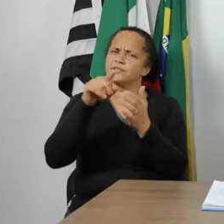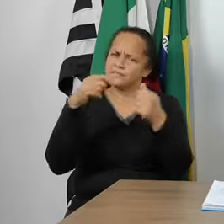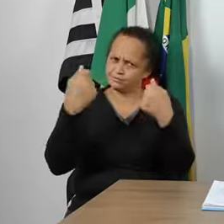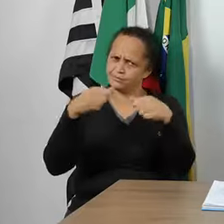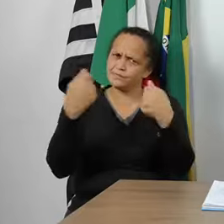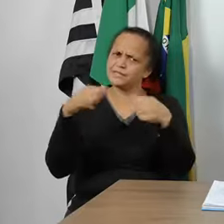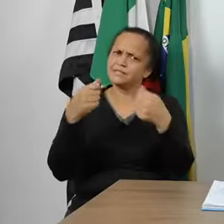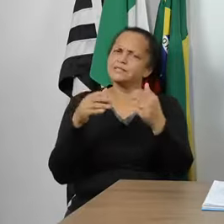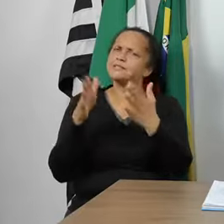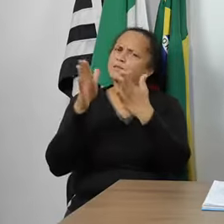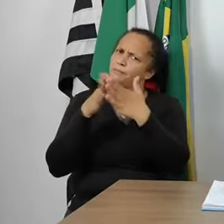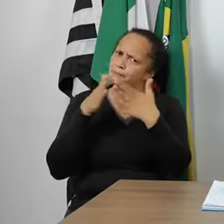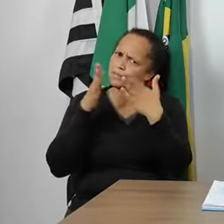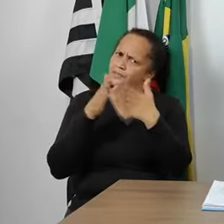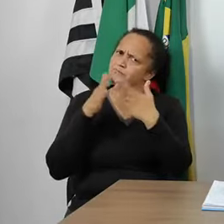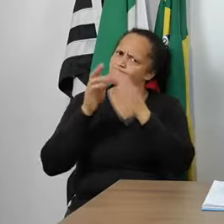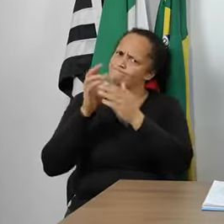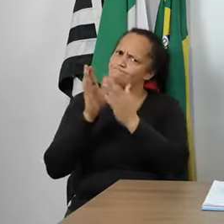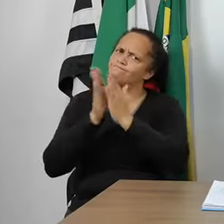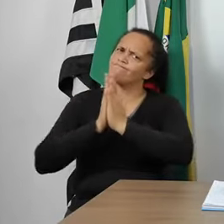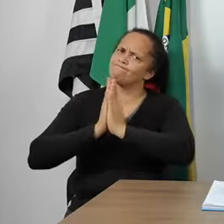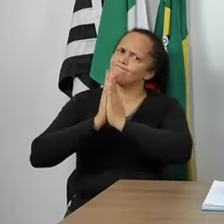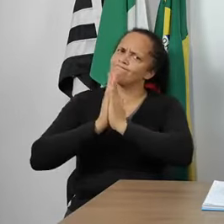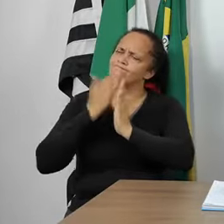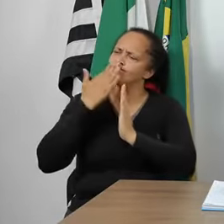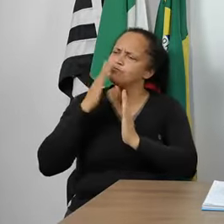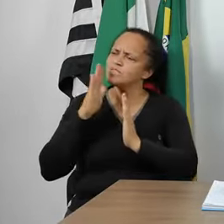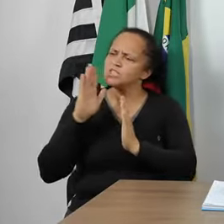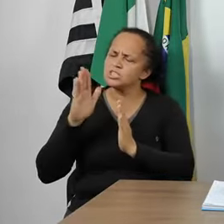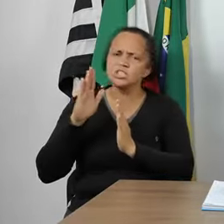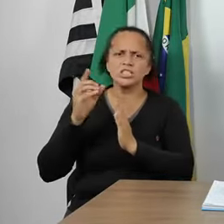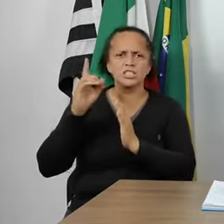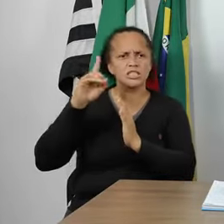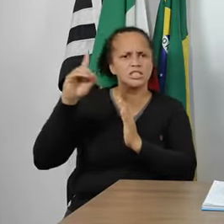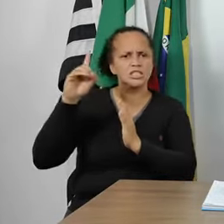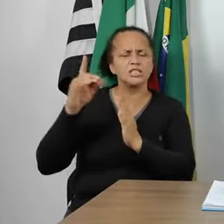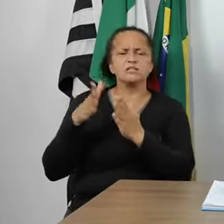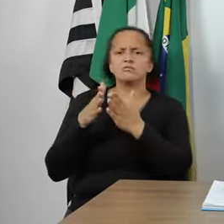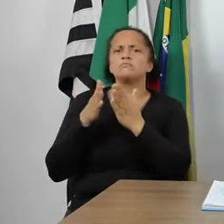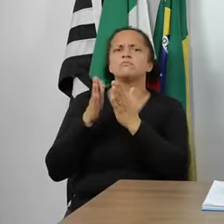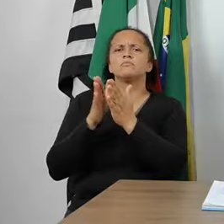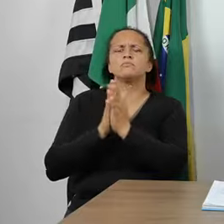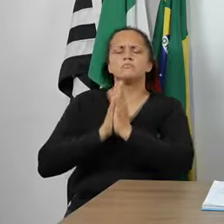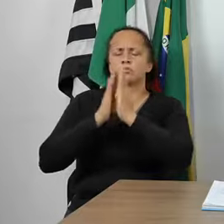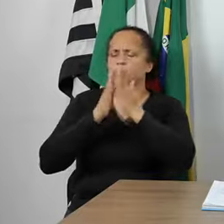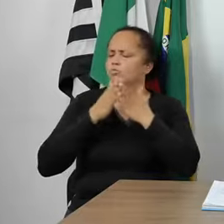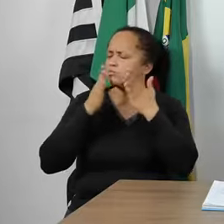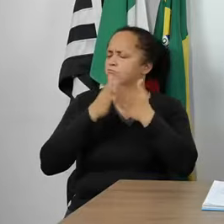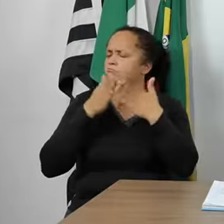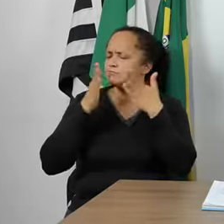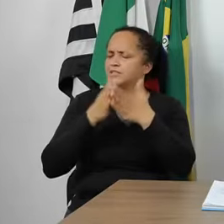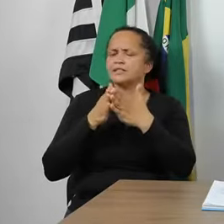intercessões e ações de graças por todos os homens,